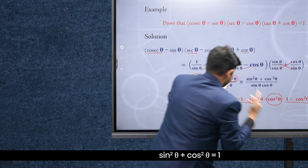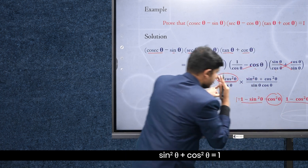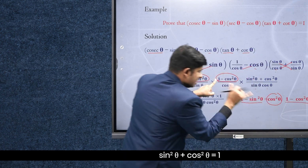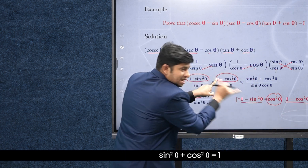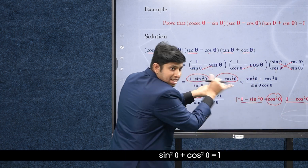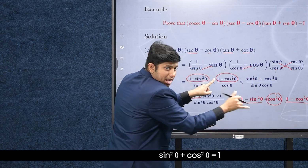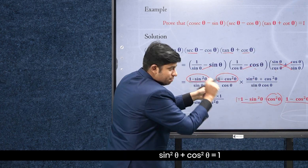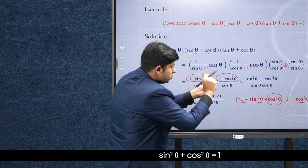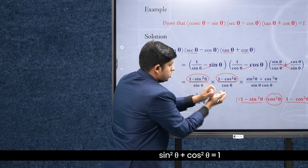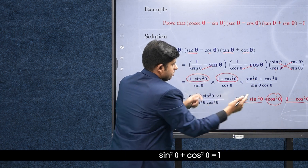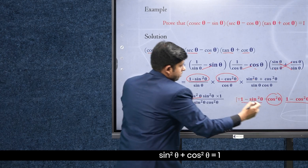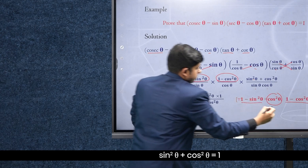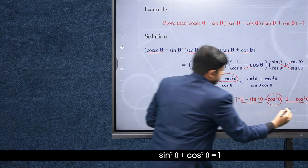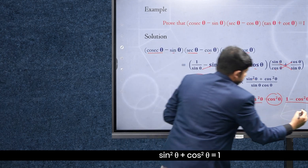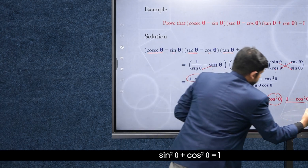sin 2 plus cos 2 equals 1।